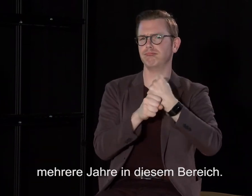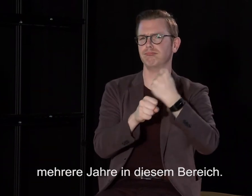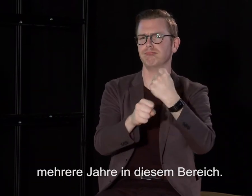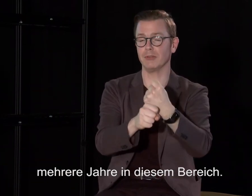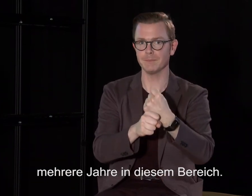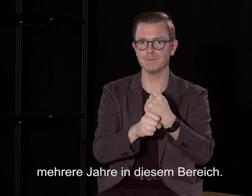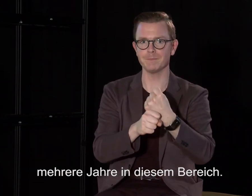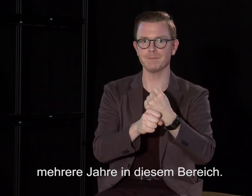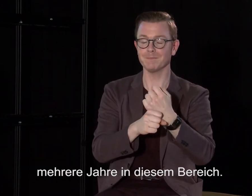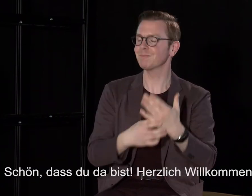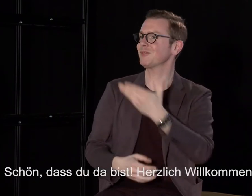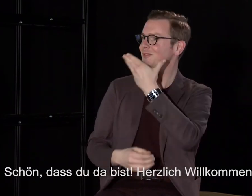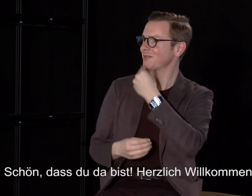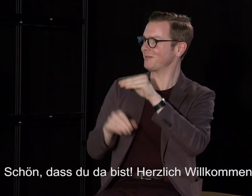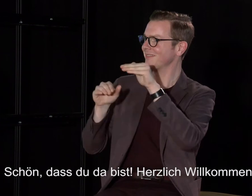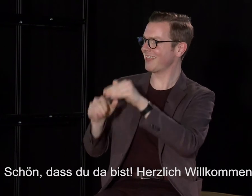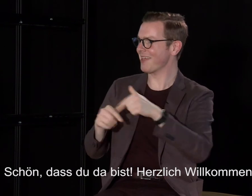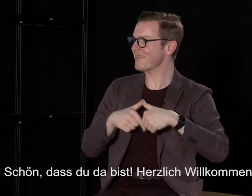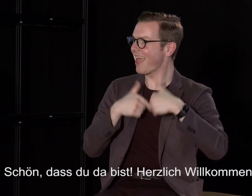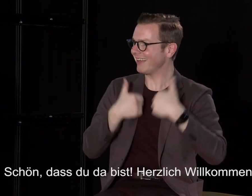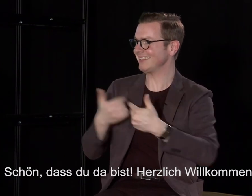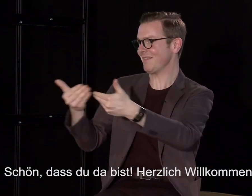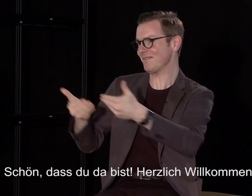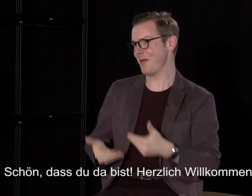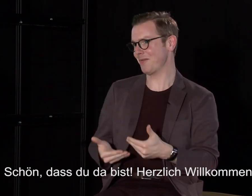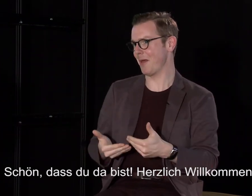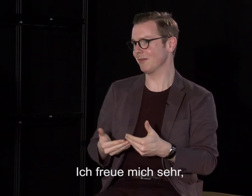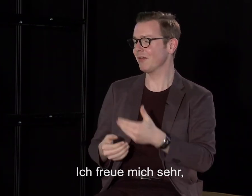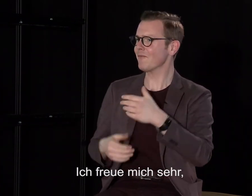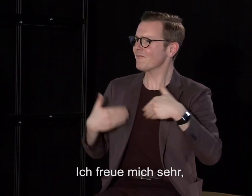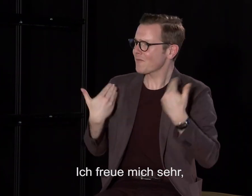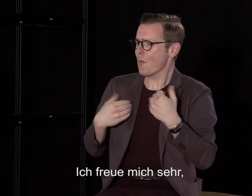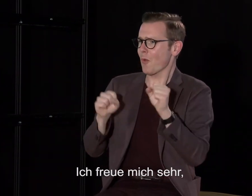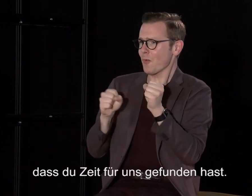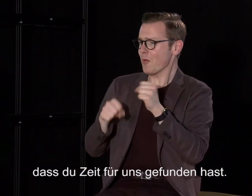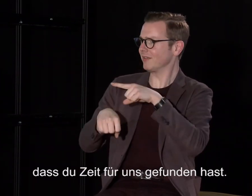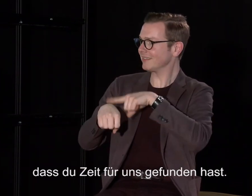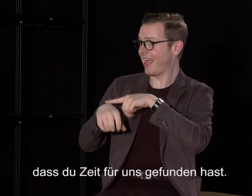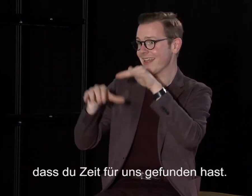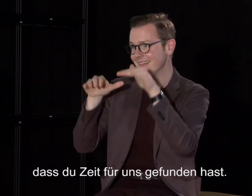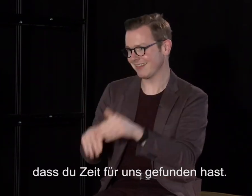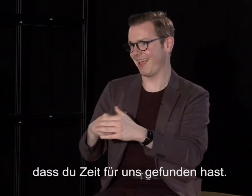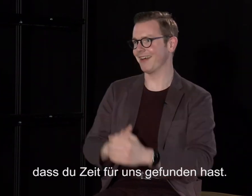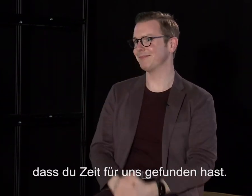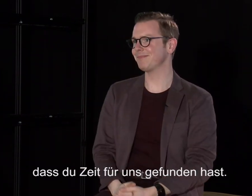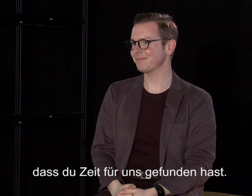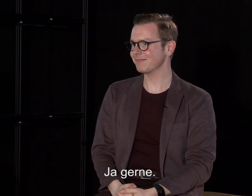Jahre in diesem Bereich. Schön, dass du da bist. Herzlich willkommen. Ich freue mich unheimlich, dass du Zeit für uns gefunden hast. Ja, gerne.